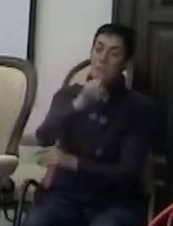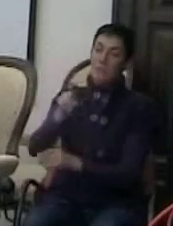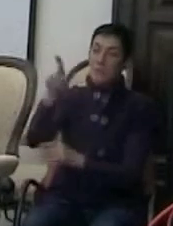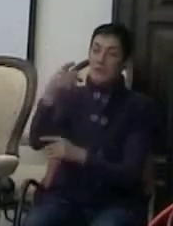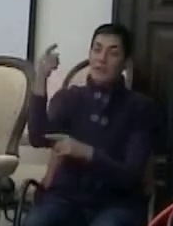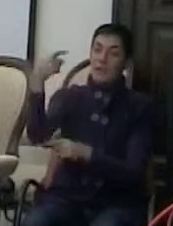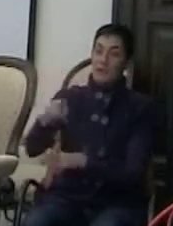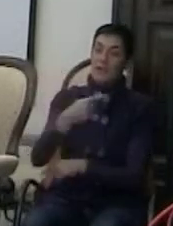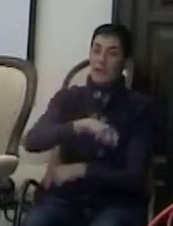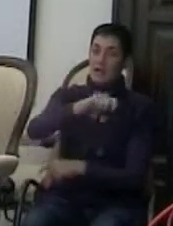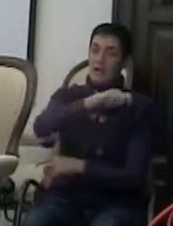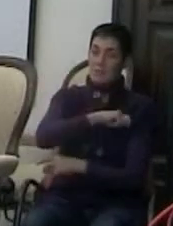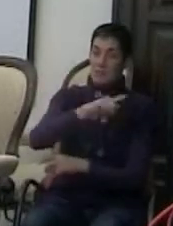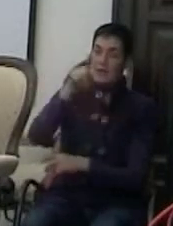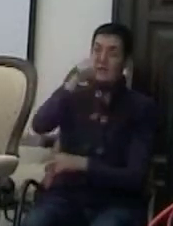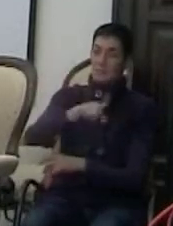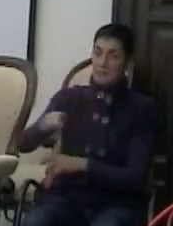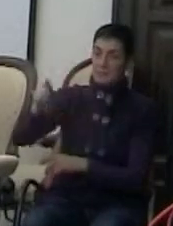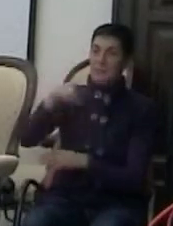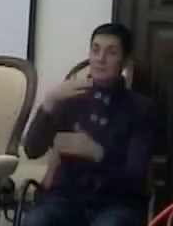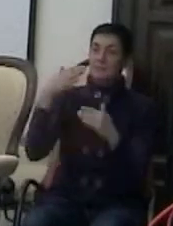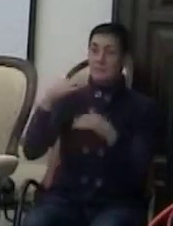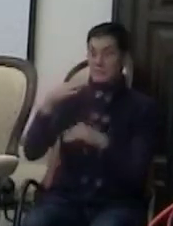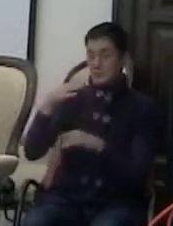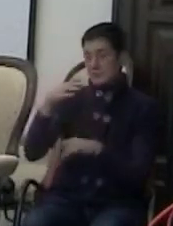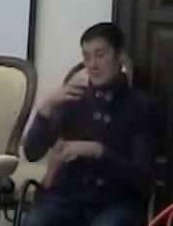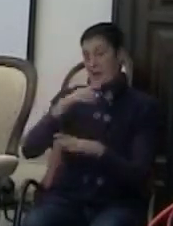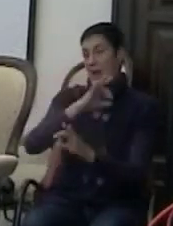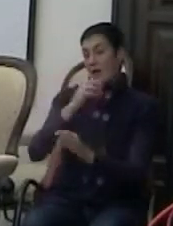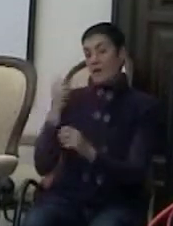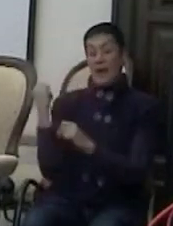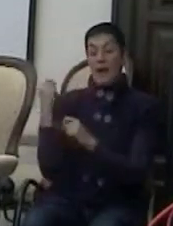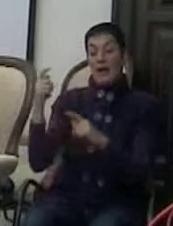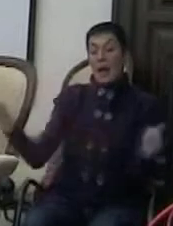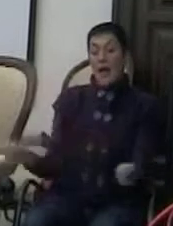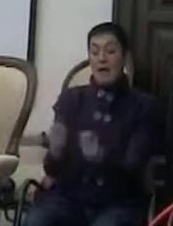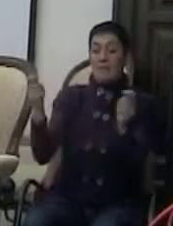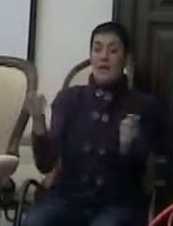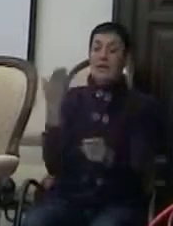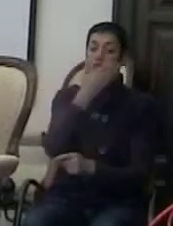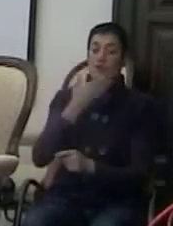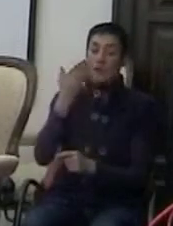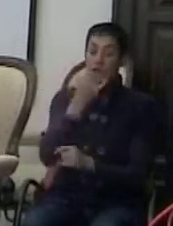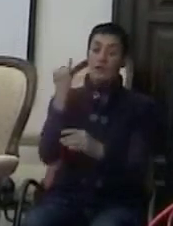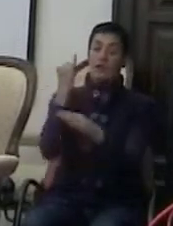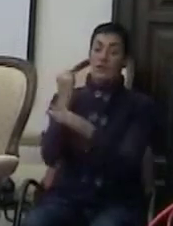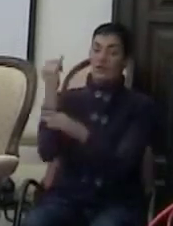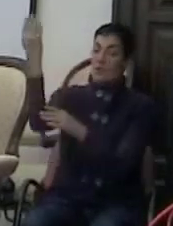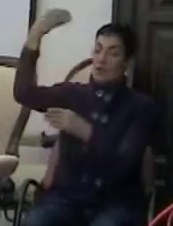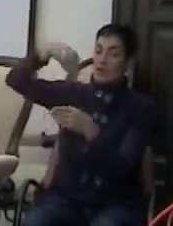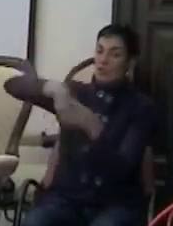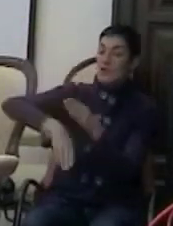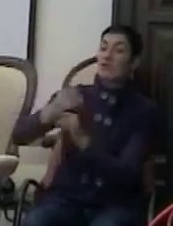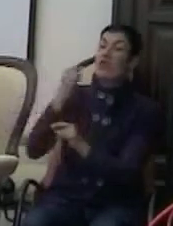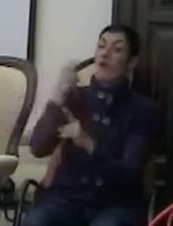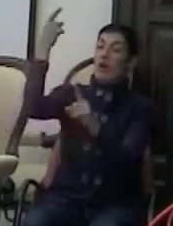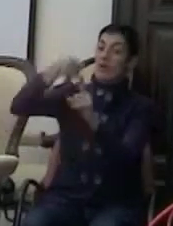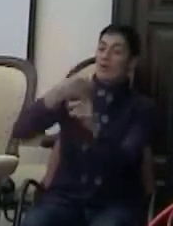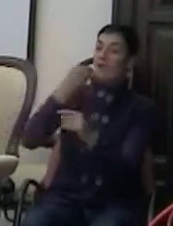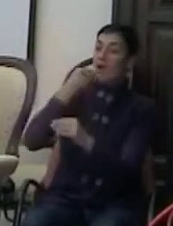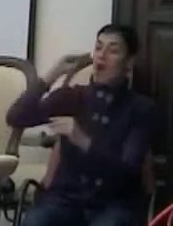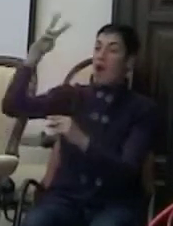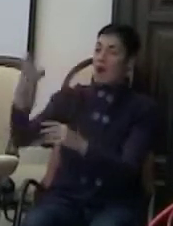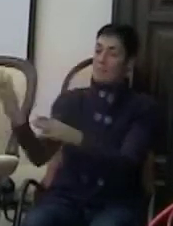y hacemos una campaña bastante grande por los colegios, por las instituciones, para recoger alimentos. Las